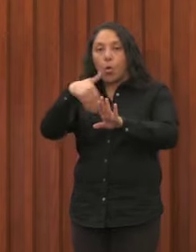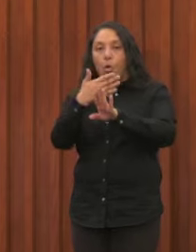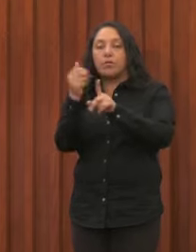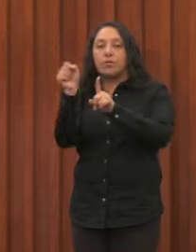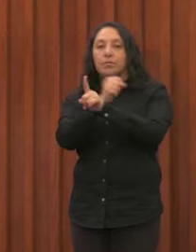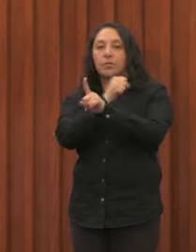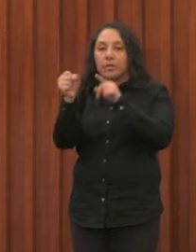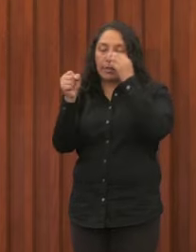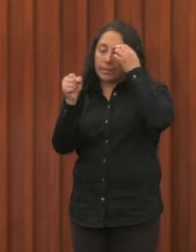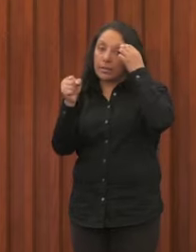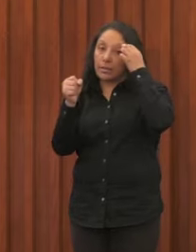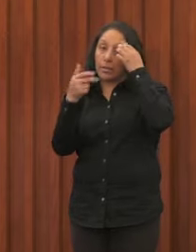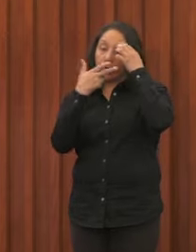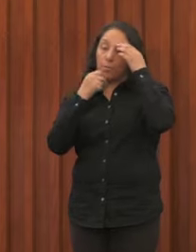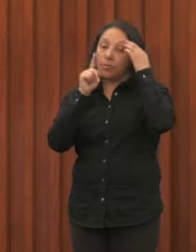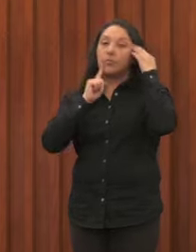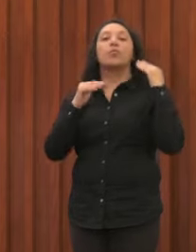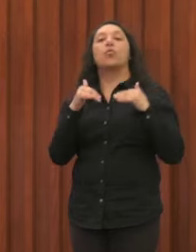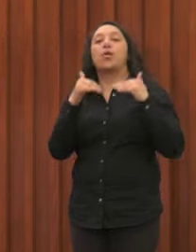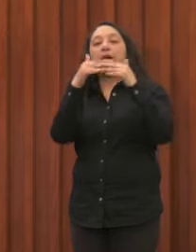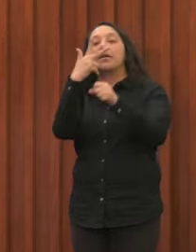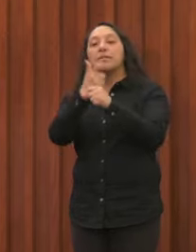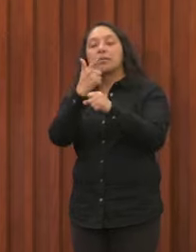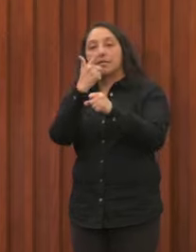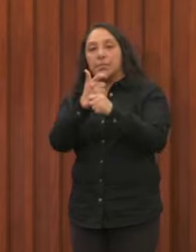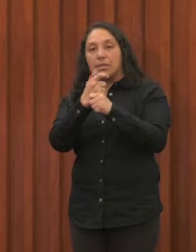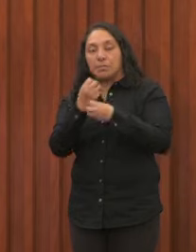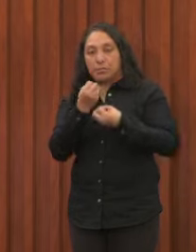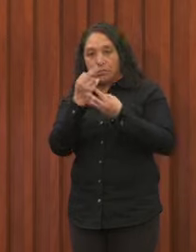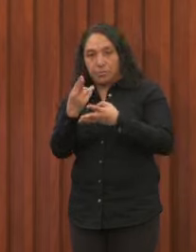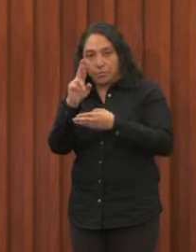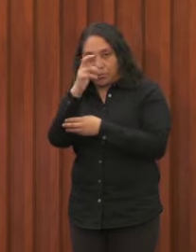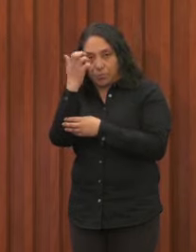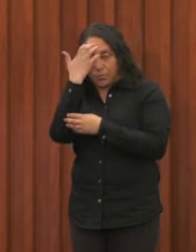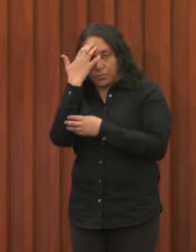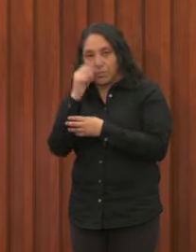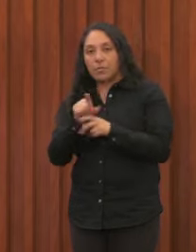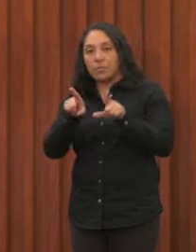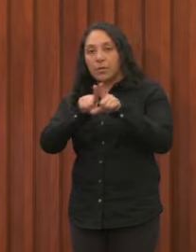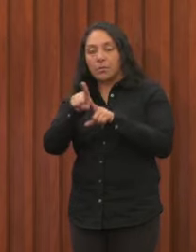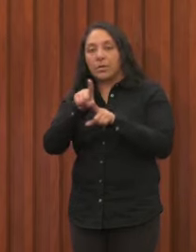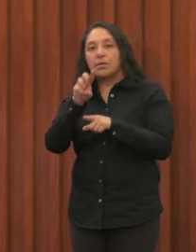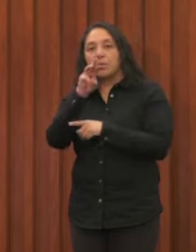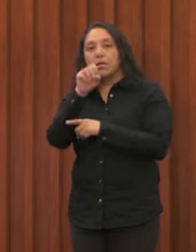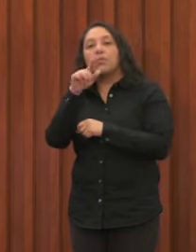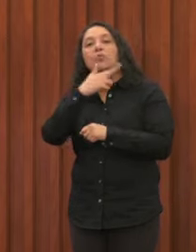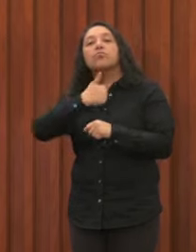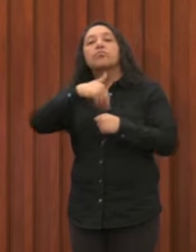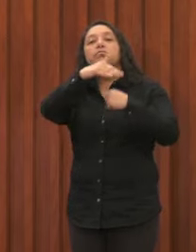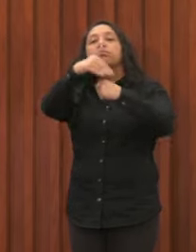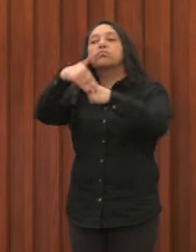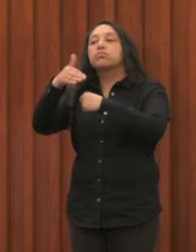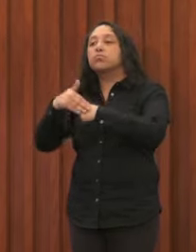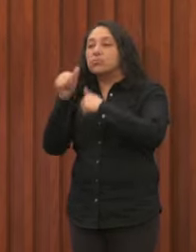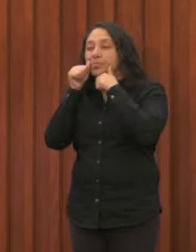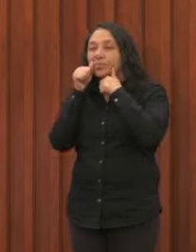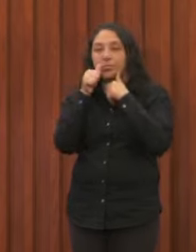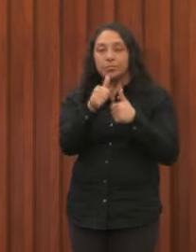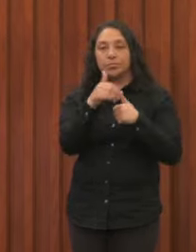género y de la séptima entrega del reconocimiento hermano Mirabal, hacemos un atento llamado a la sociedad y a las